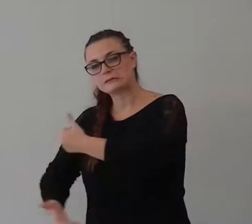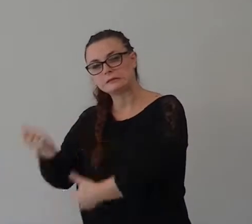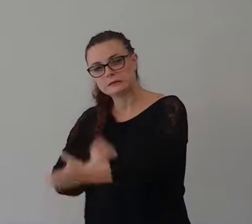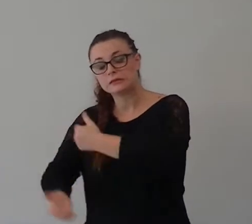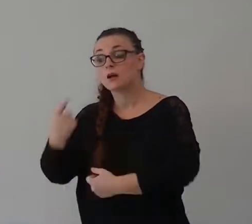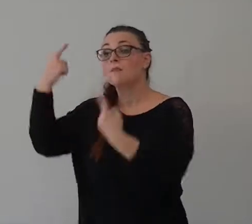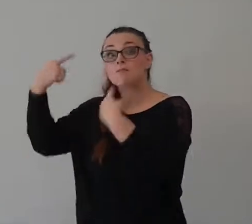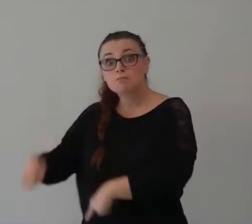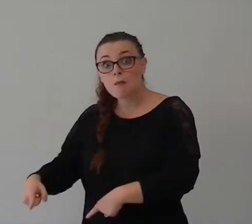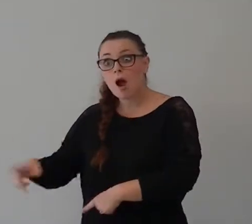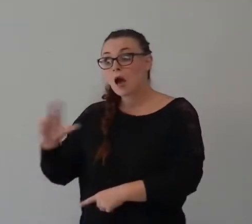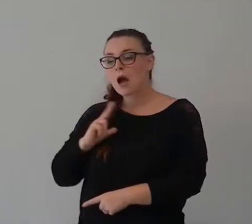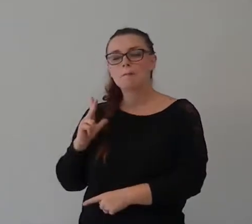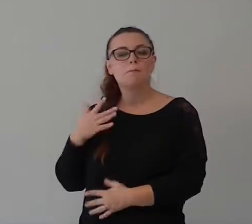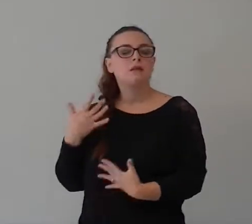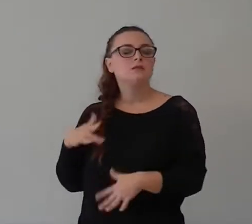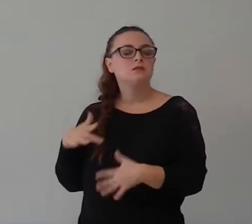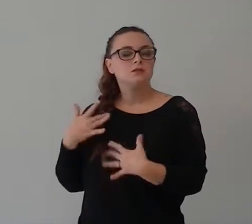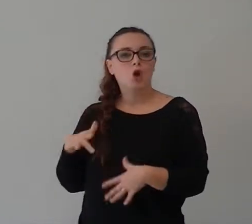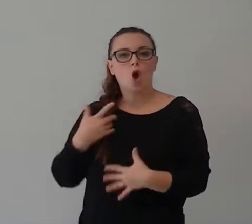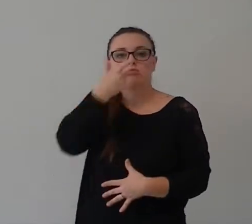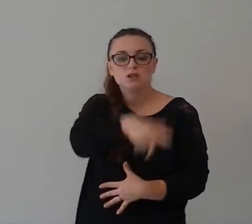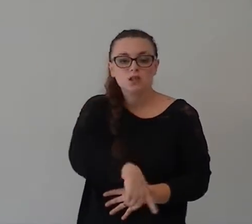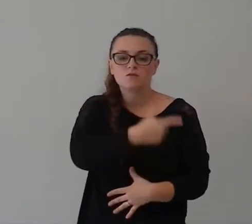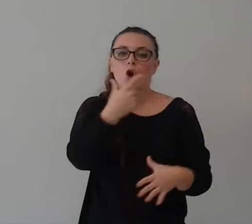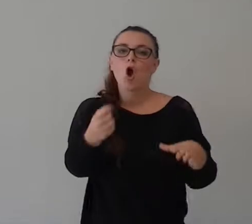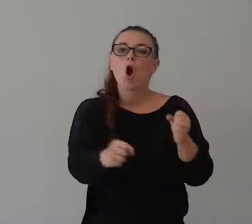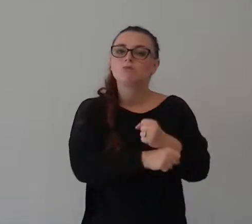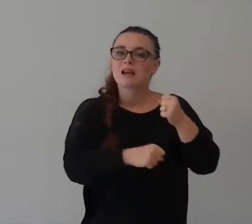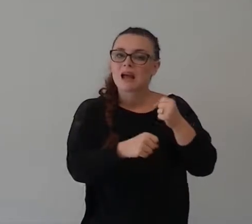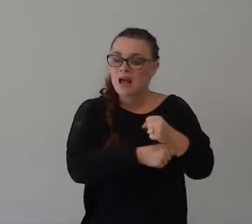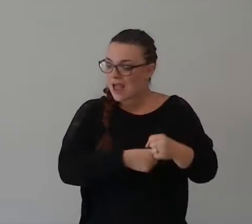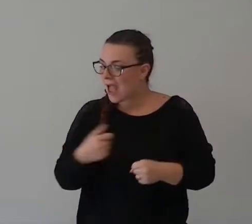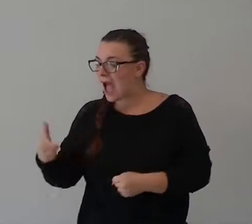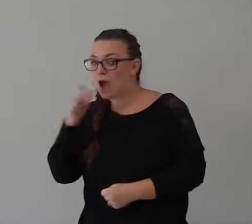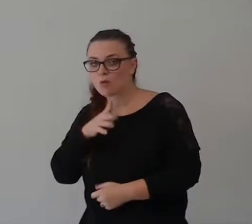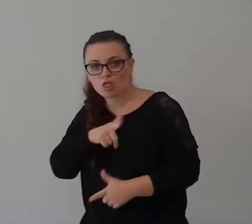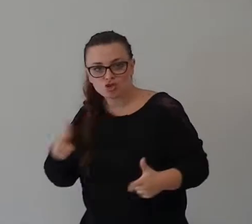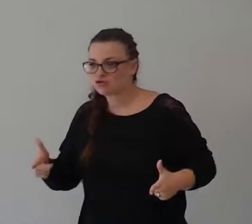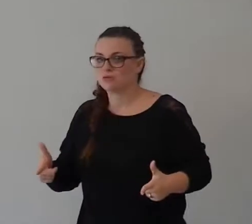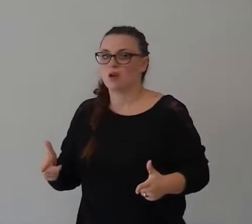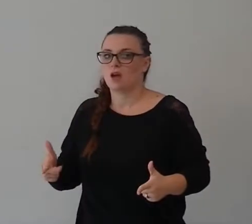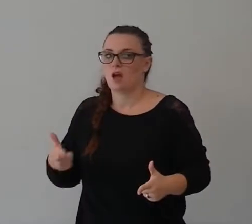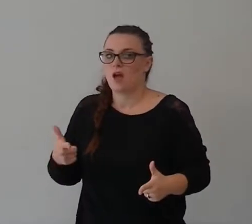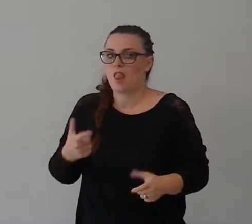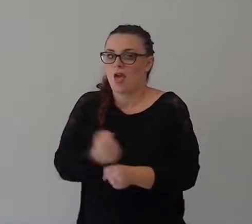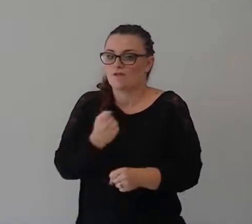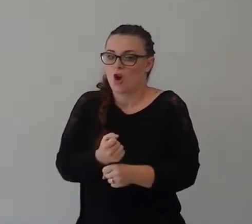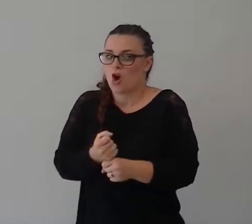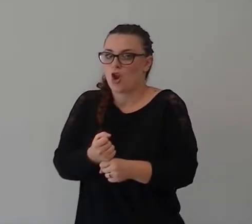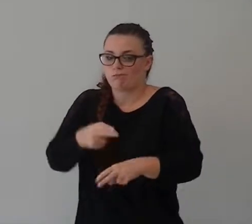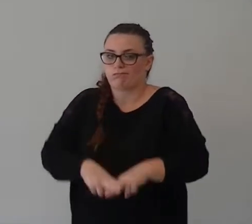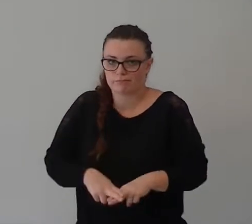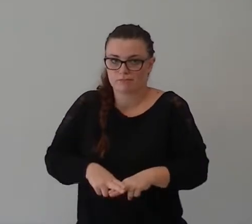prezioso, perché senza l'acqua i lavoratori non lavorano, c'hanno sete, si fermano, si disidratano,